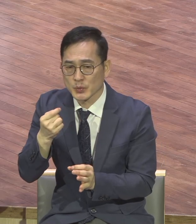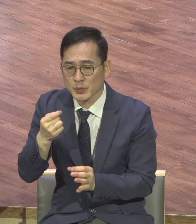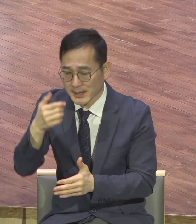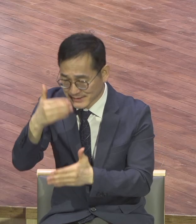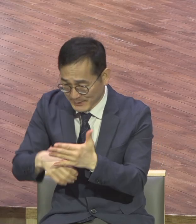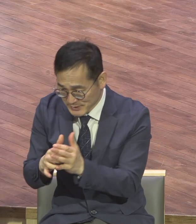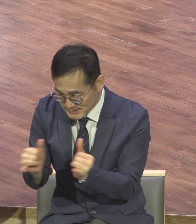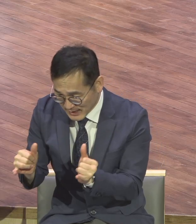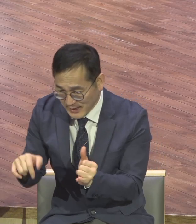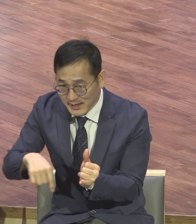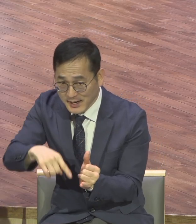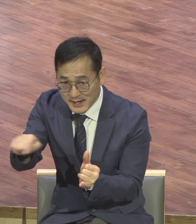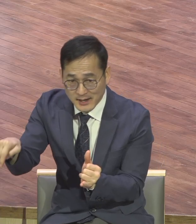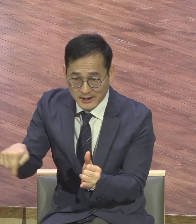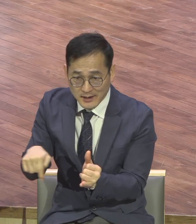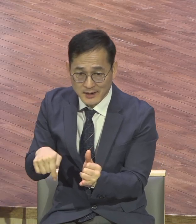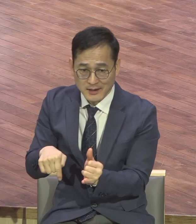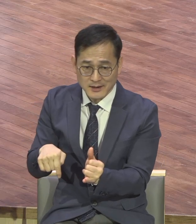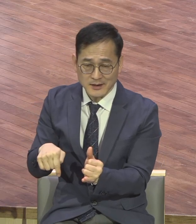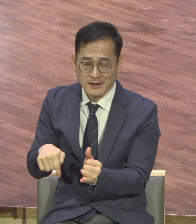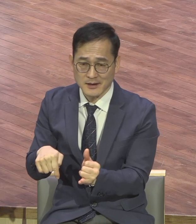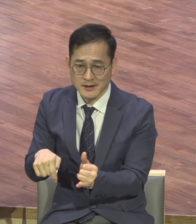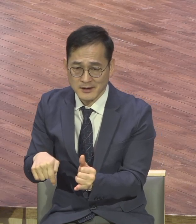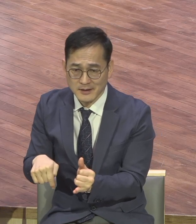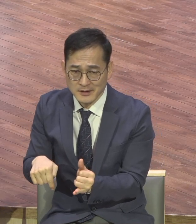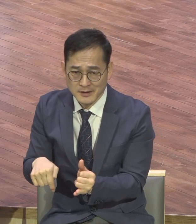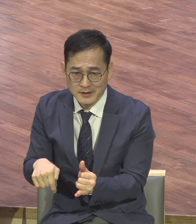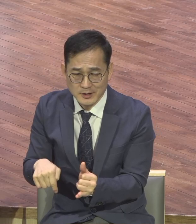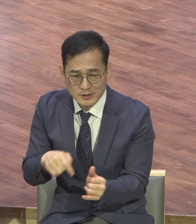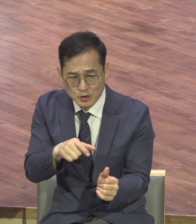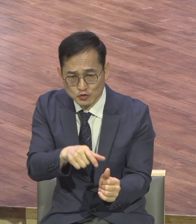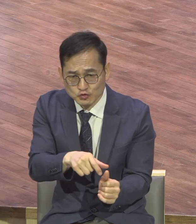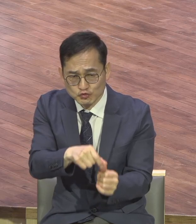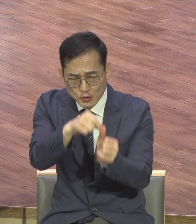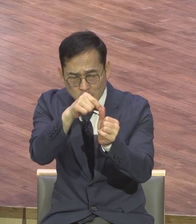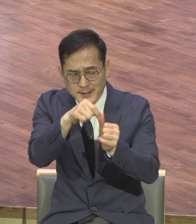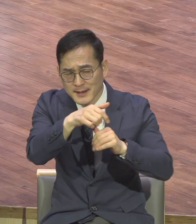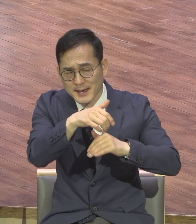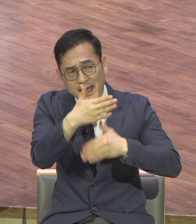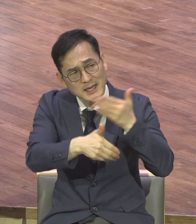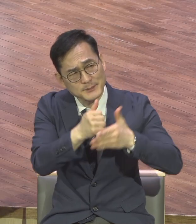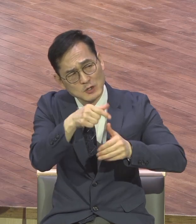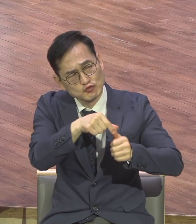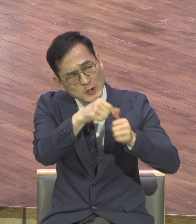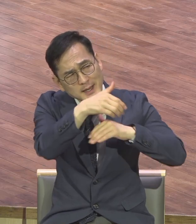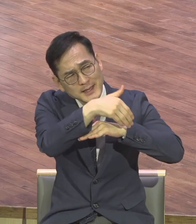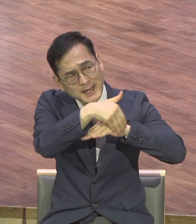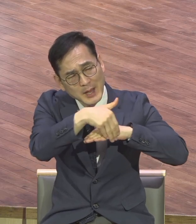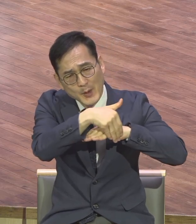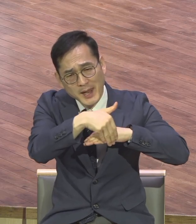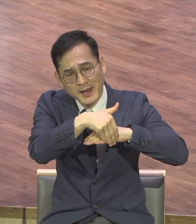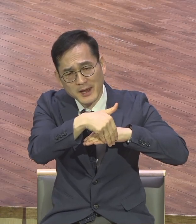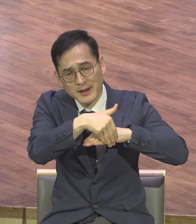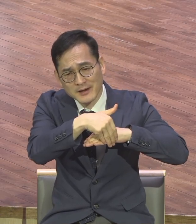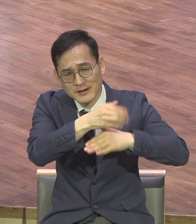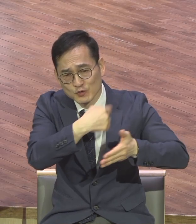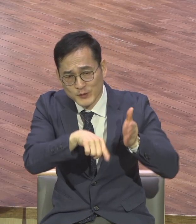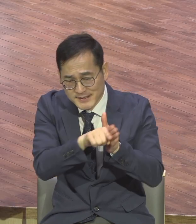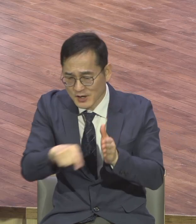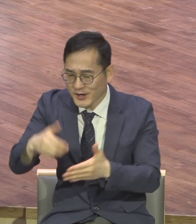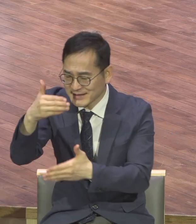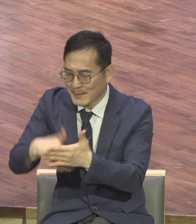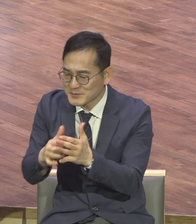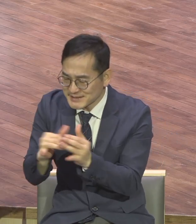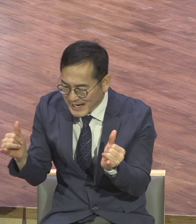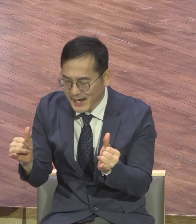구원받아요. 구원론적인 용어인데 구원 역사를 성취해 나가시는 하나님의 방법을 나타내주는 말이에요.